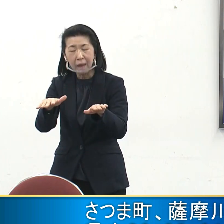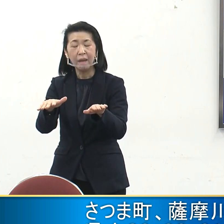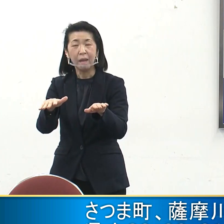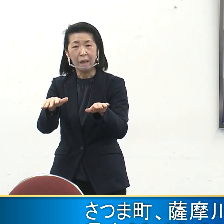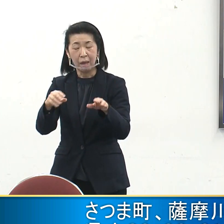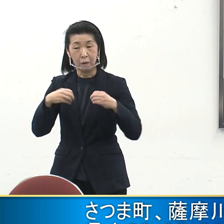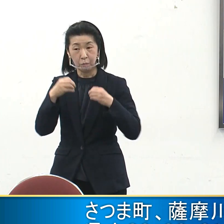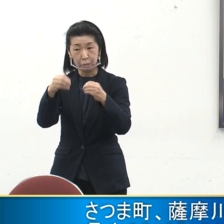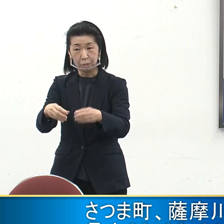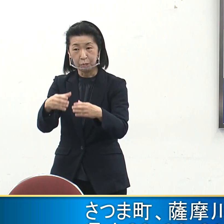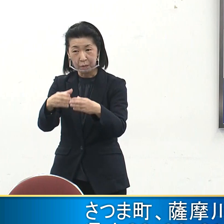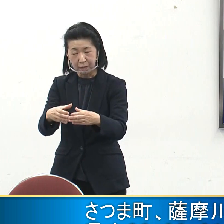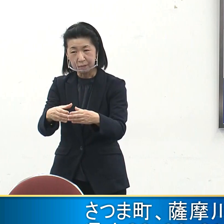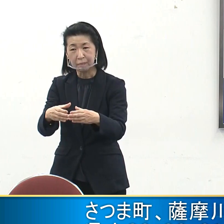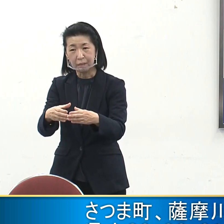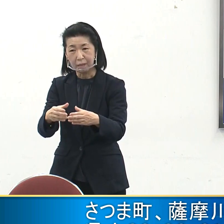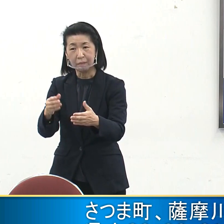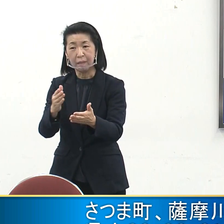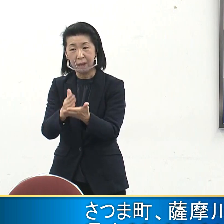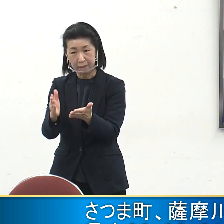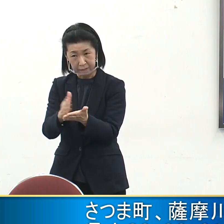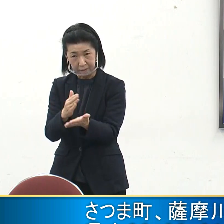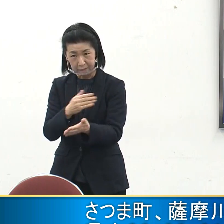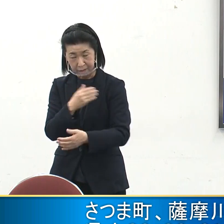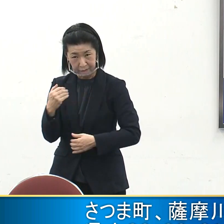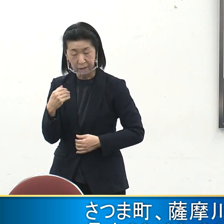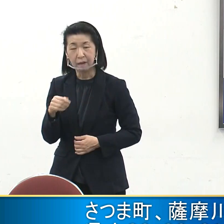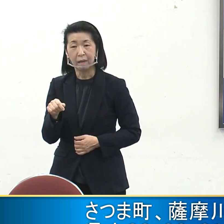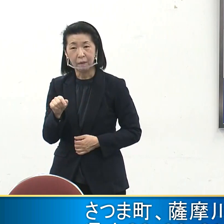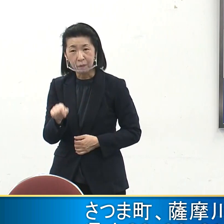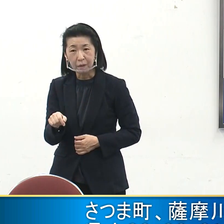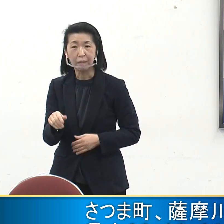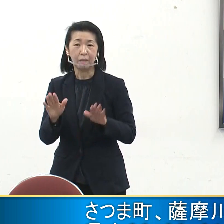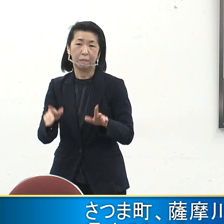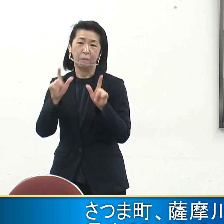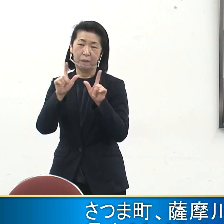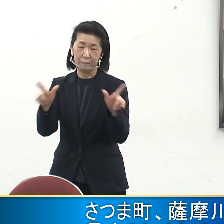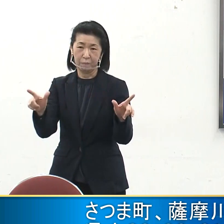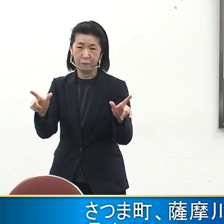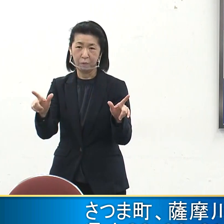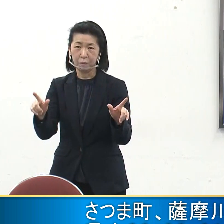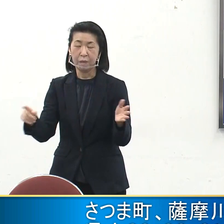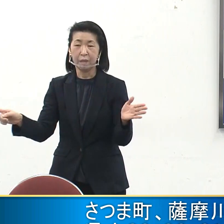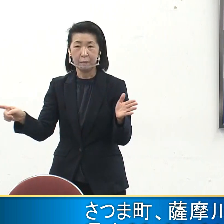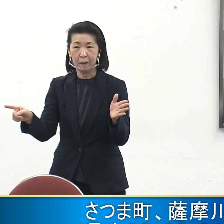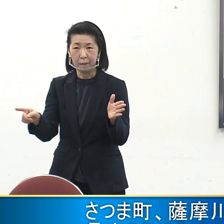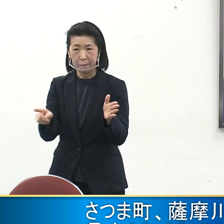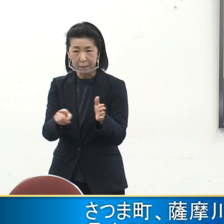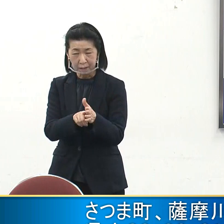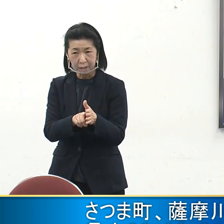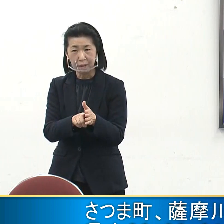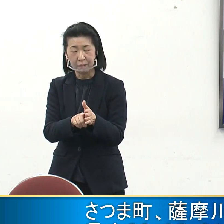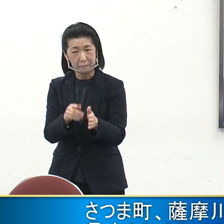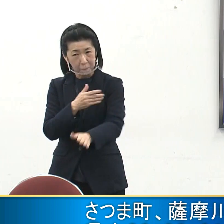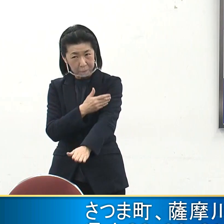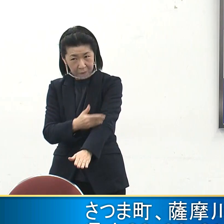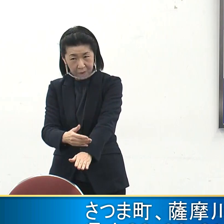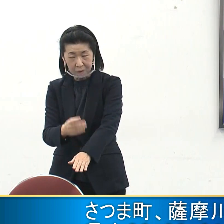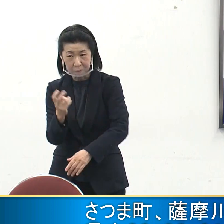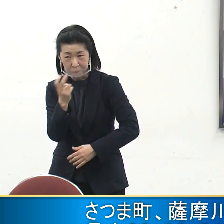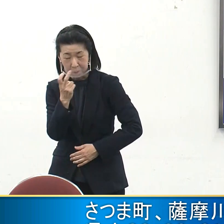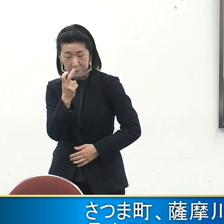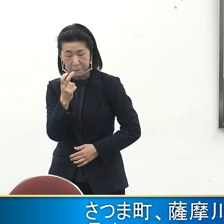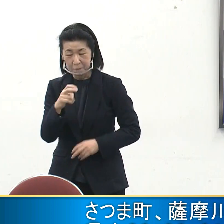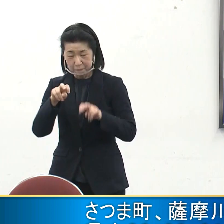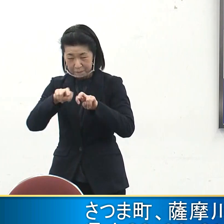でクラスターと判断できたのが、まあ、本日発表に至ったと、まあ、いうようなところでございまして、まあ、これまでも感染機会と、まあ、分析